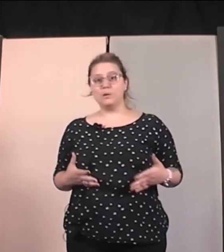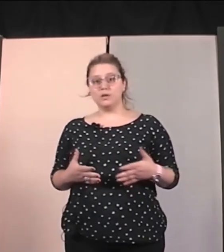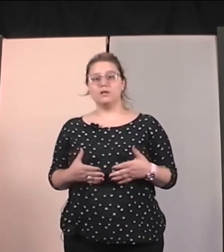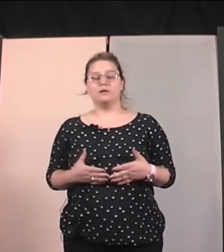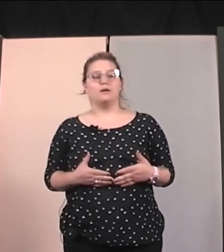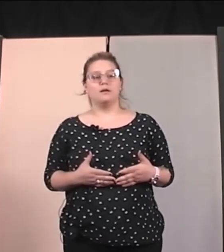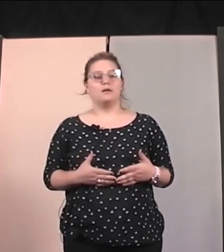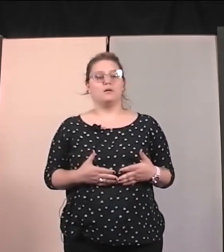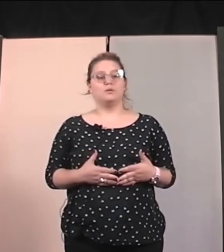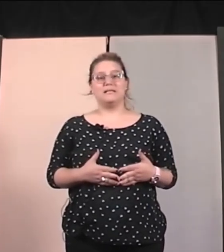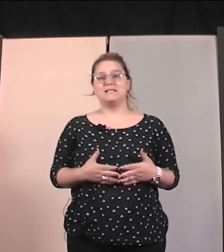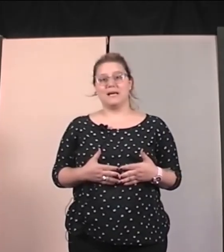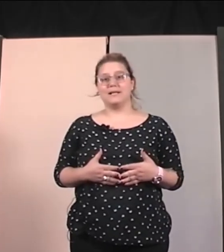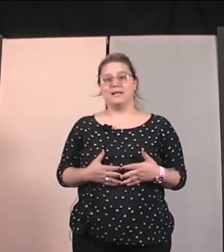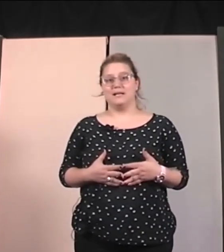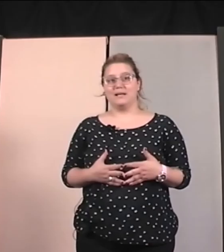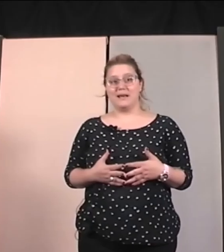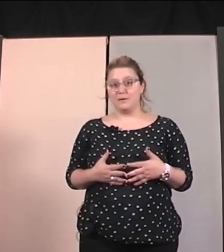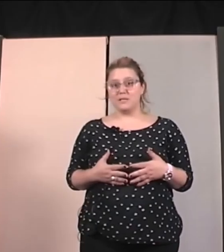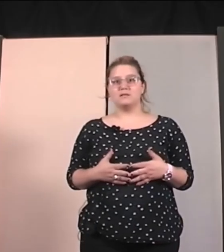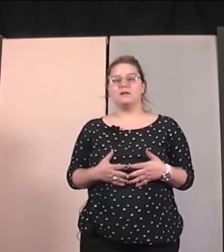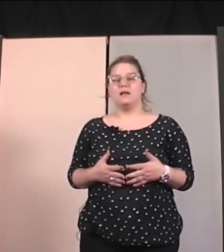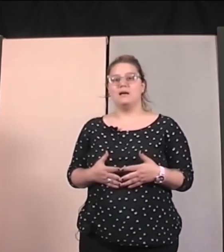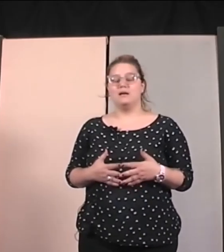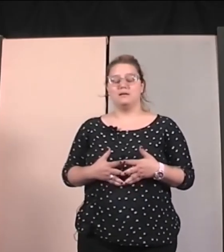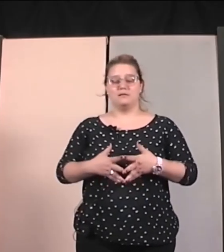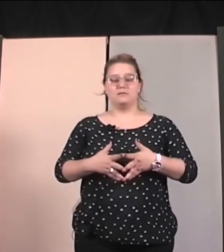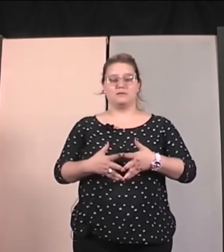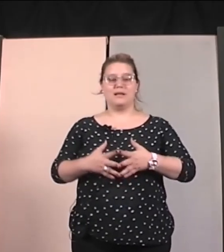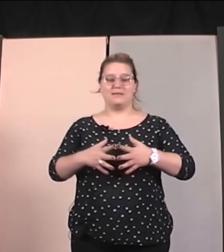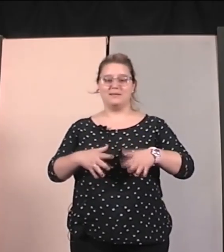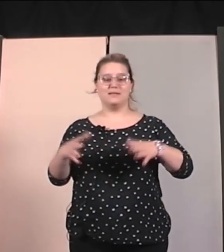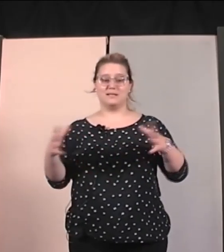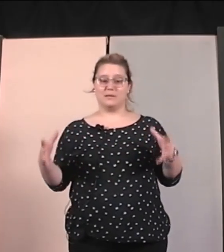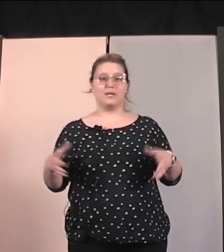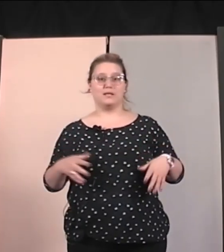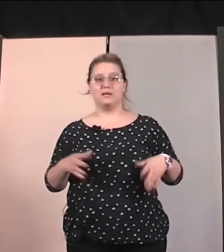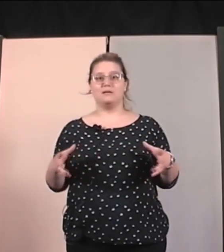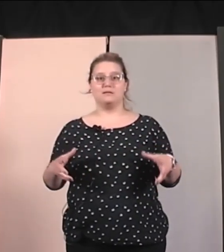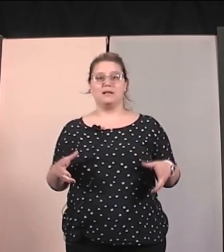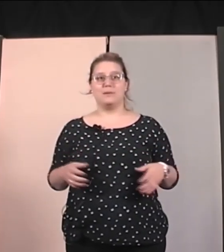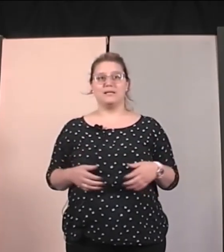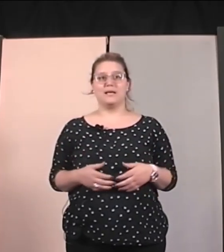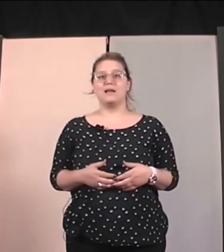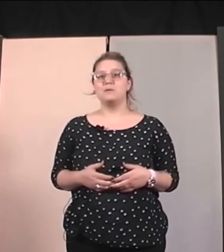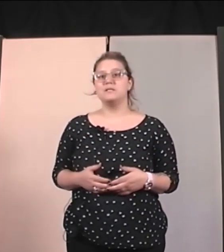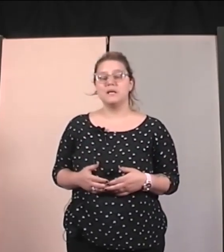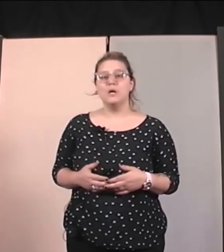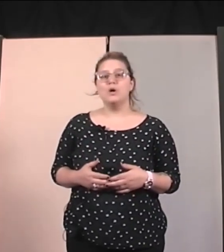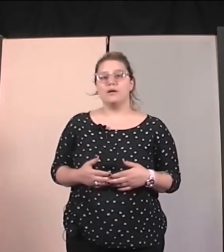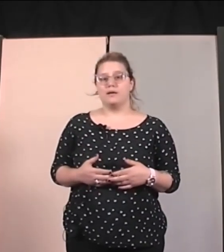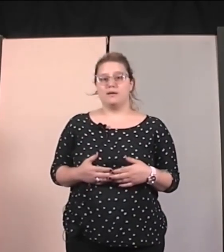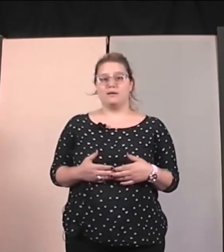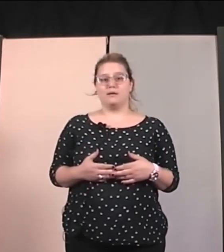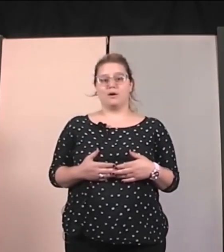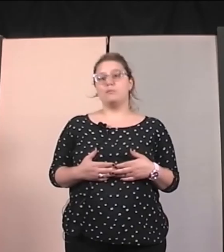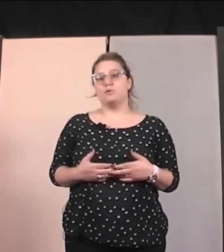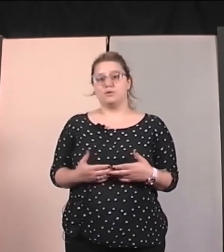salud Utilizar el cannabis Las distintas cepas de la planta de cannabis Como uso